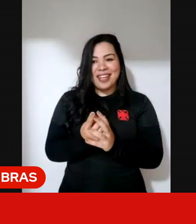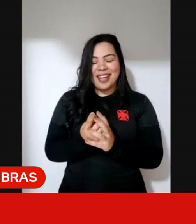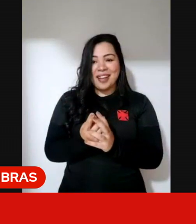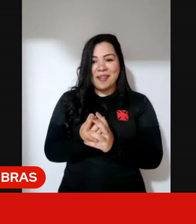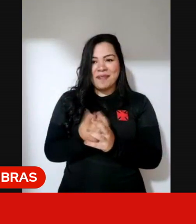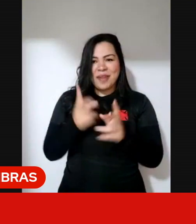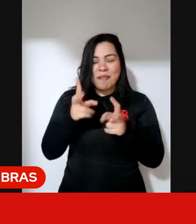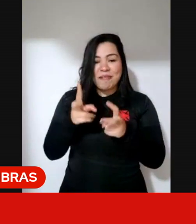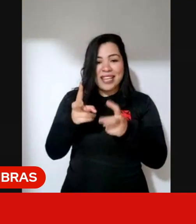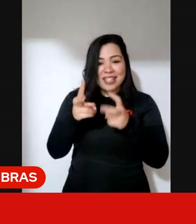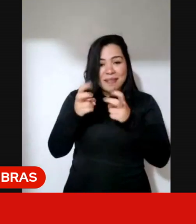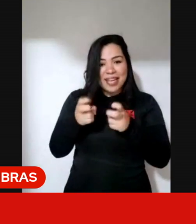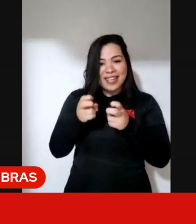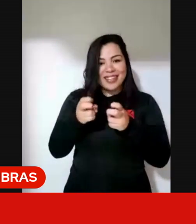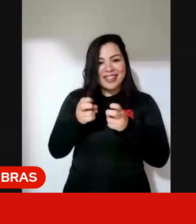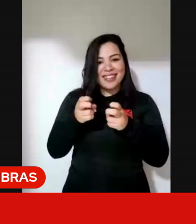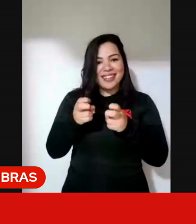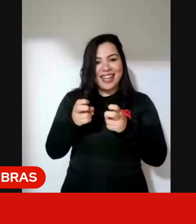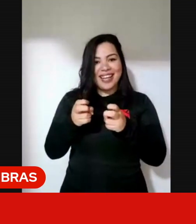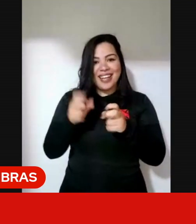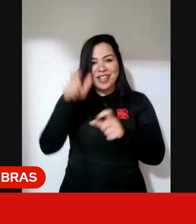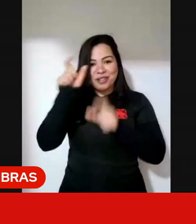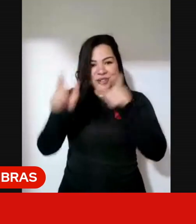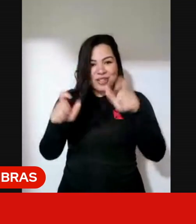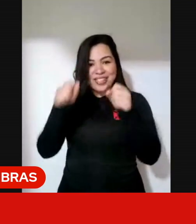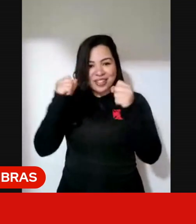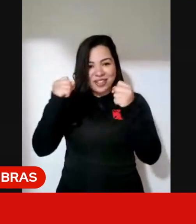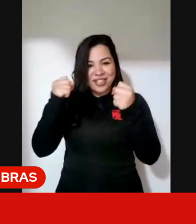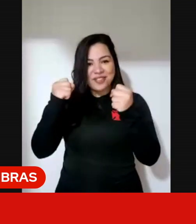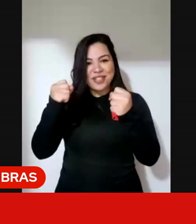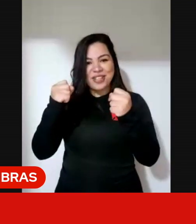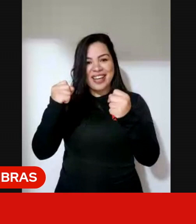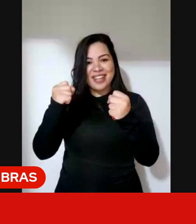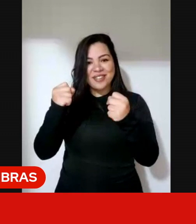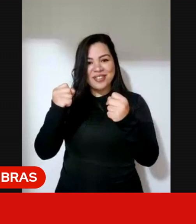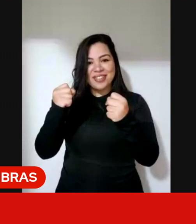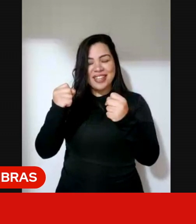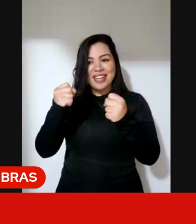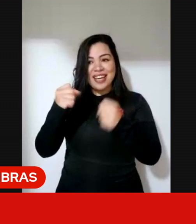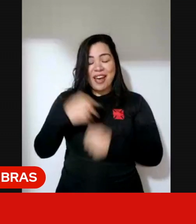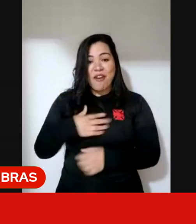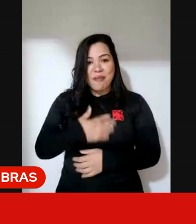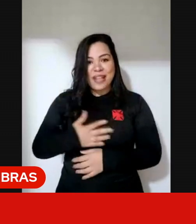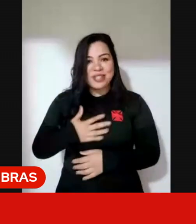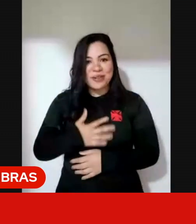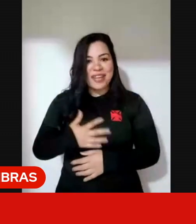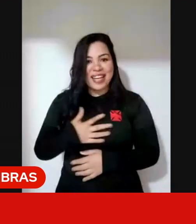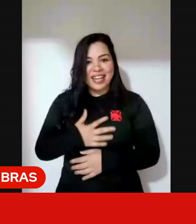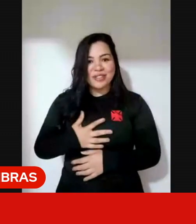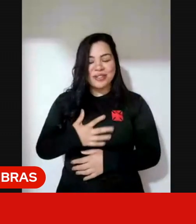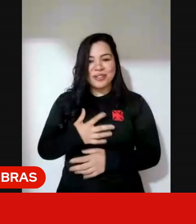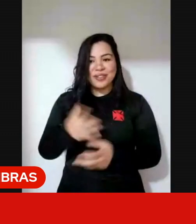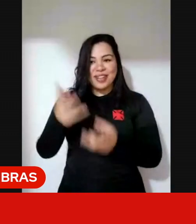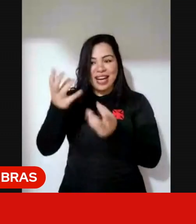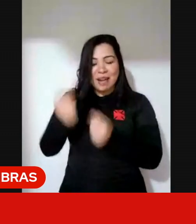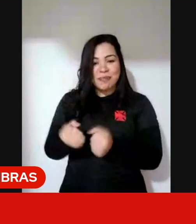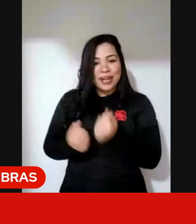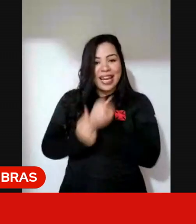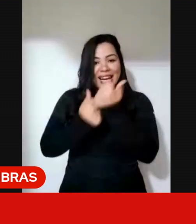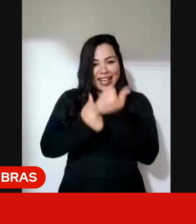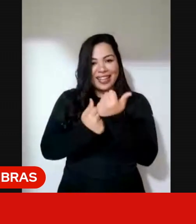sendo perceber, né, que os torcedores vascaínos realmente estão